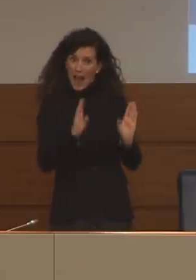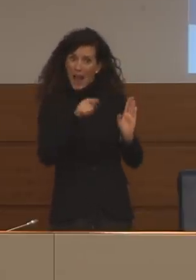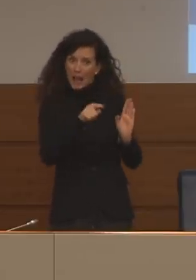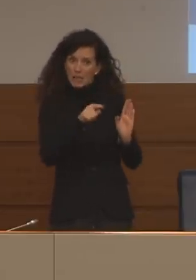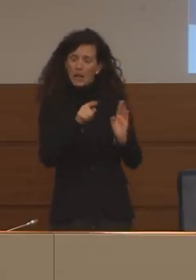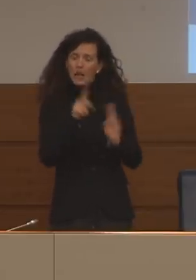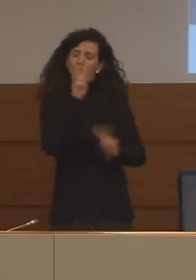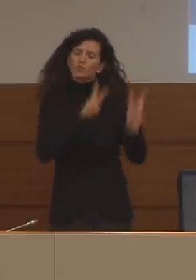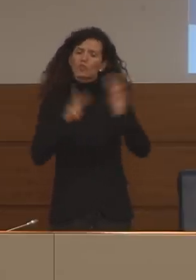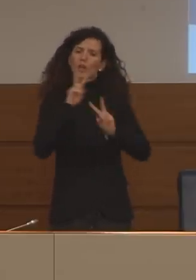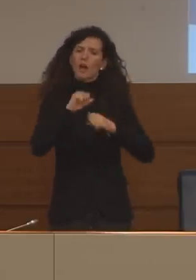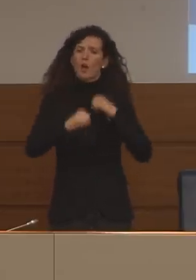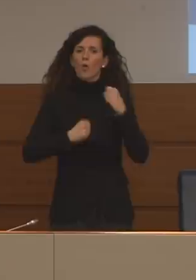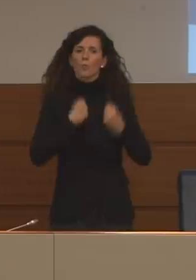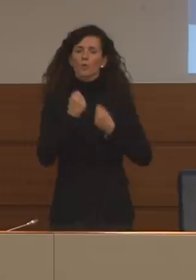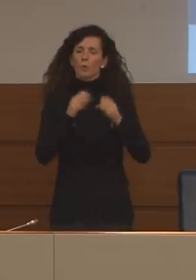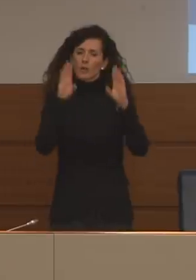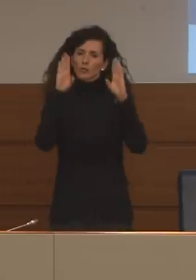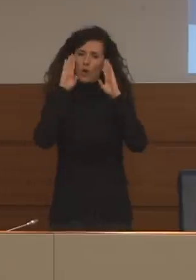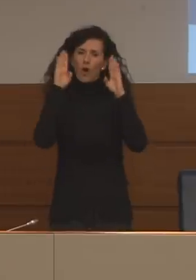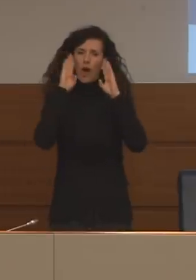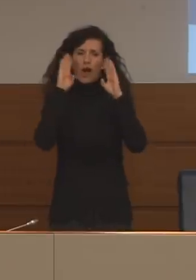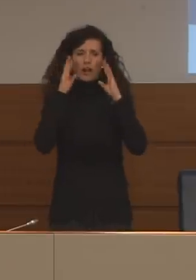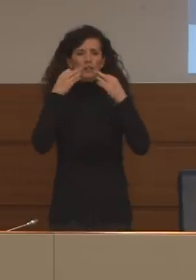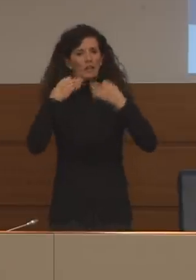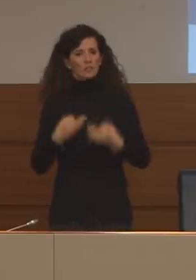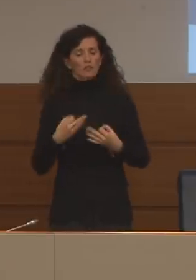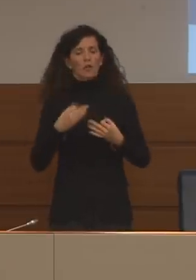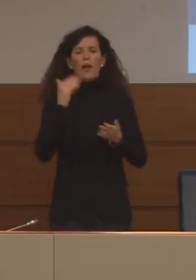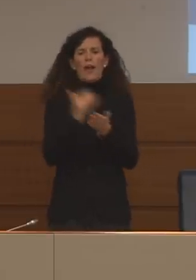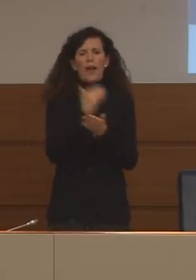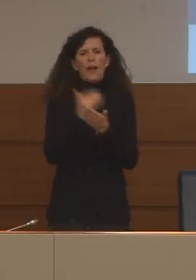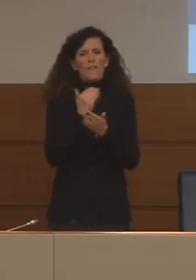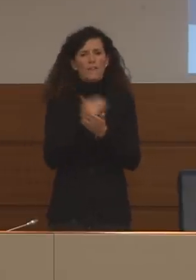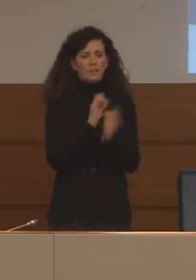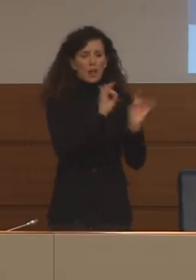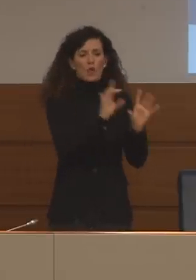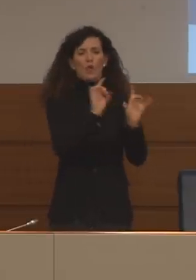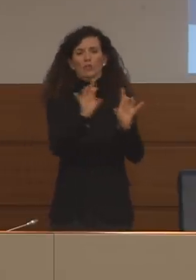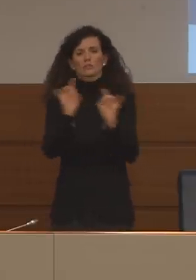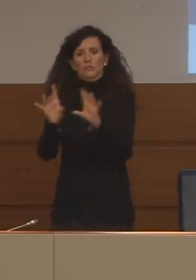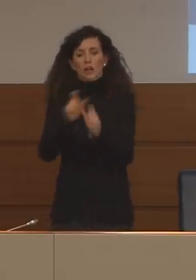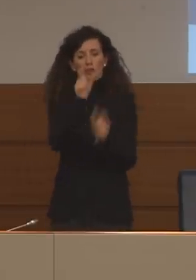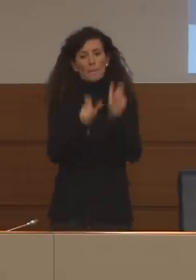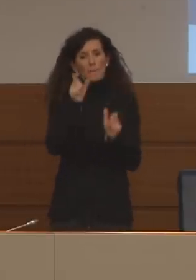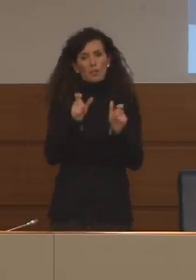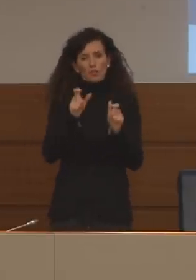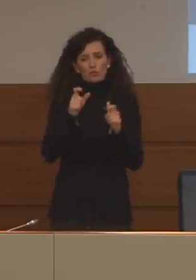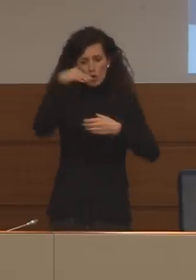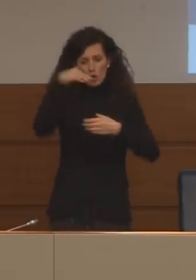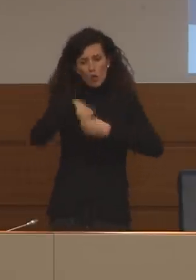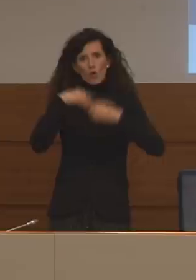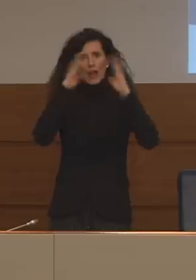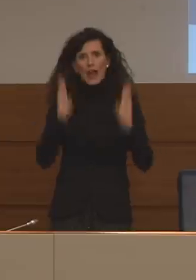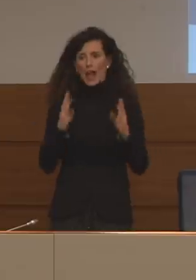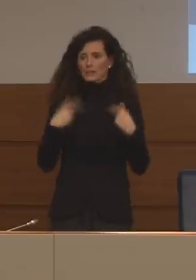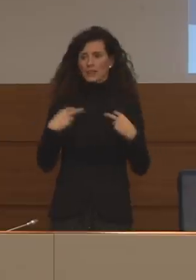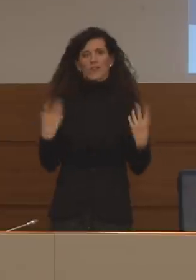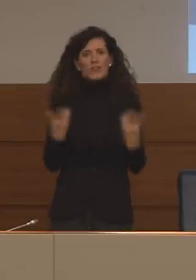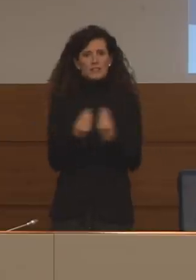rigoroso nell'evitare di contagiare altre persone che vivono nella stessa abitazione